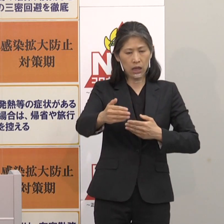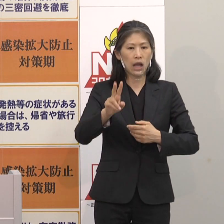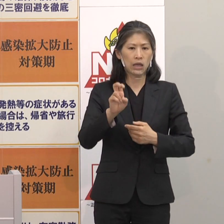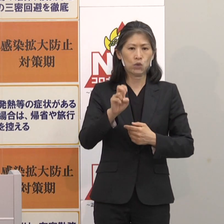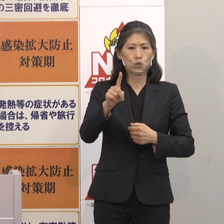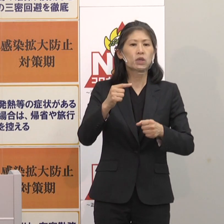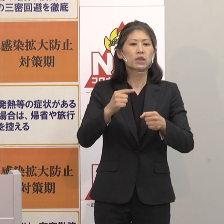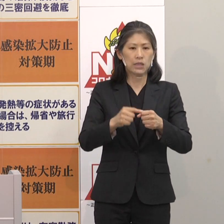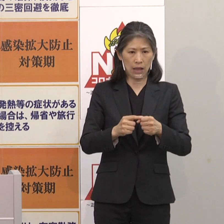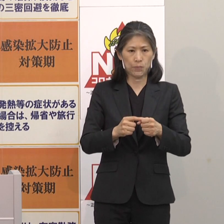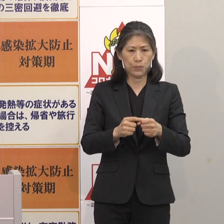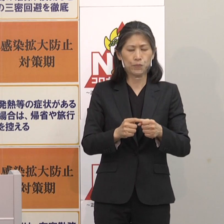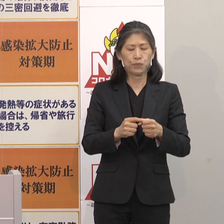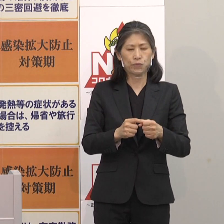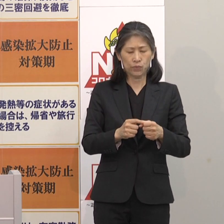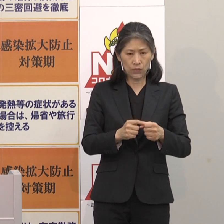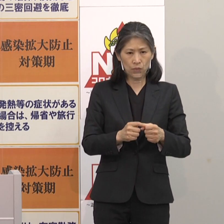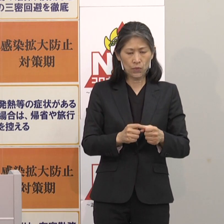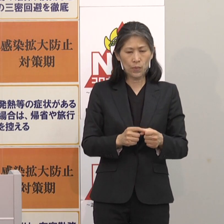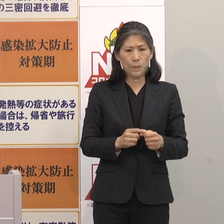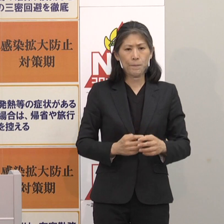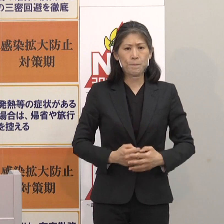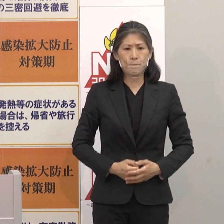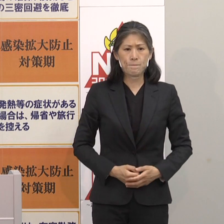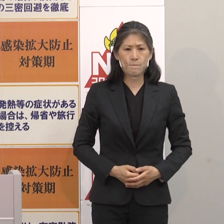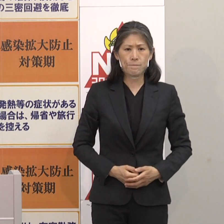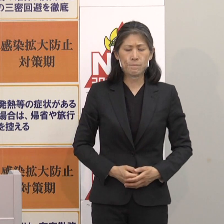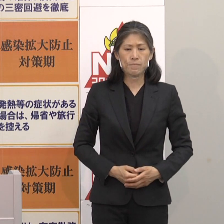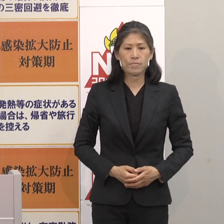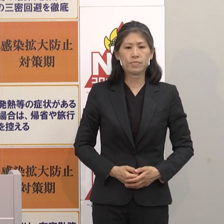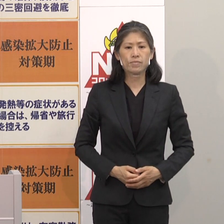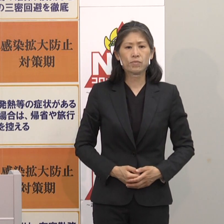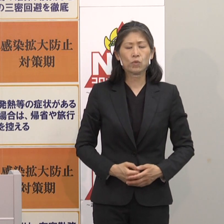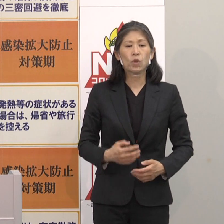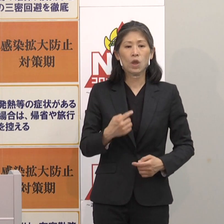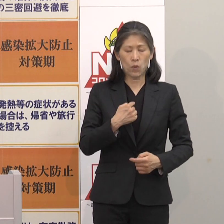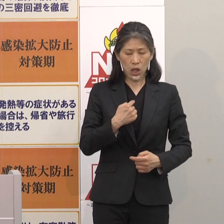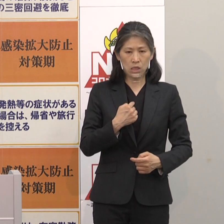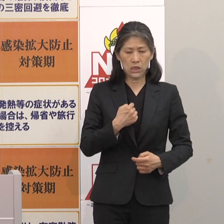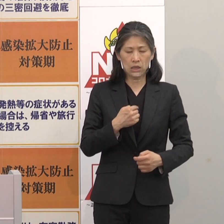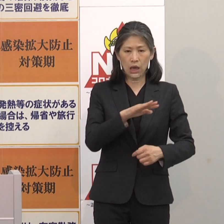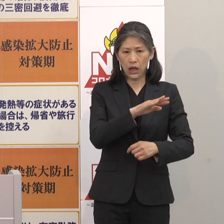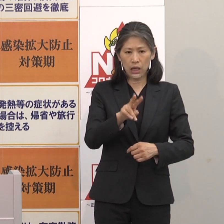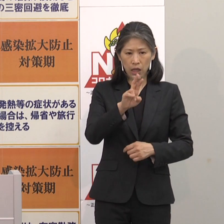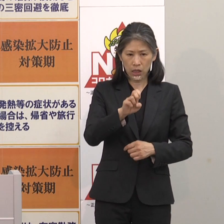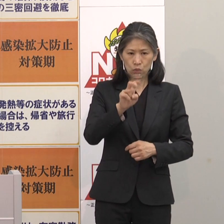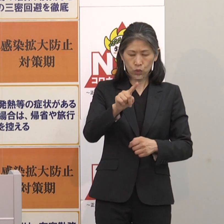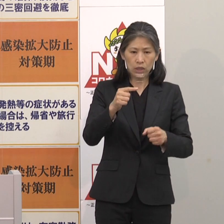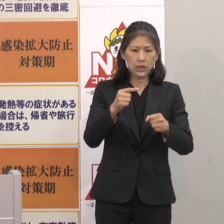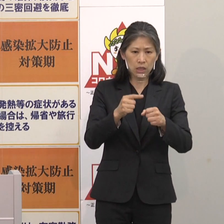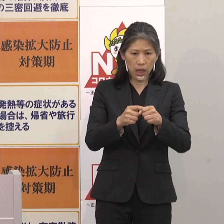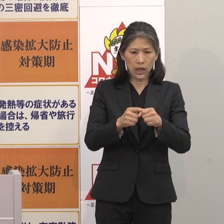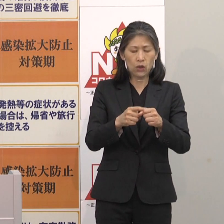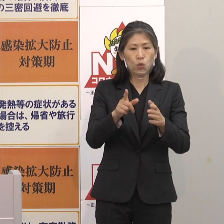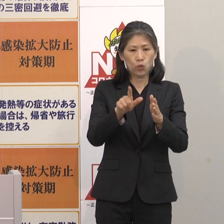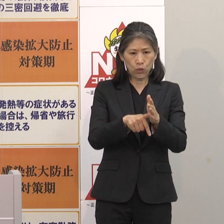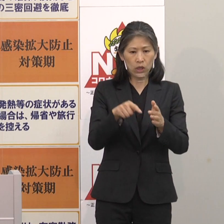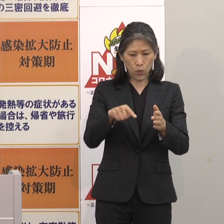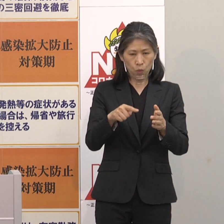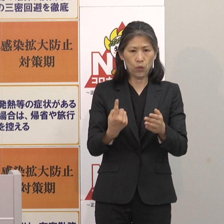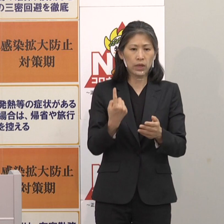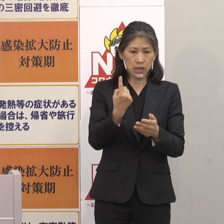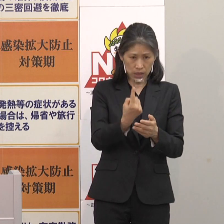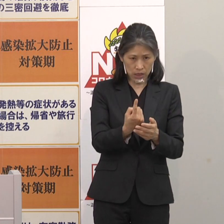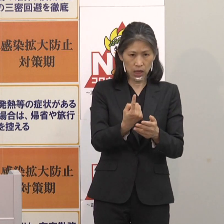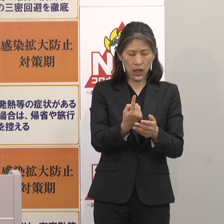が平成22年の知事就任以来取り組んでいる県政の最重要課題の一つでありましてこれまで処